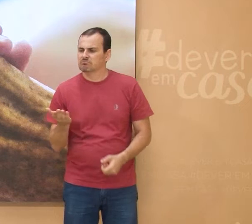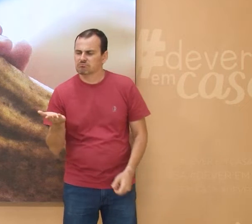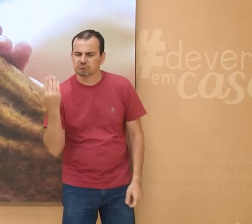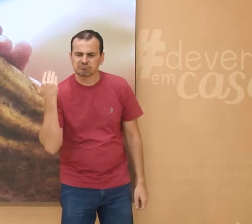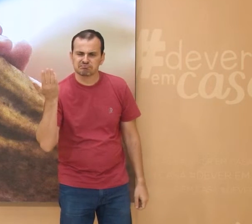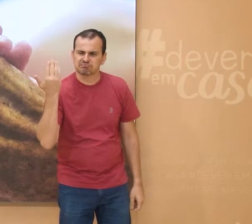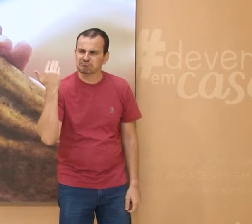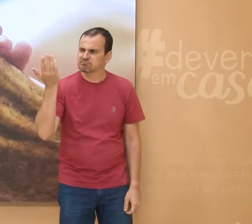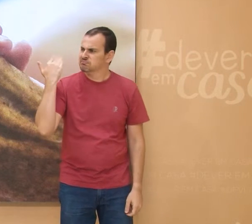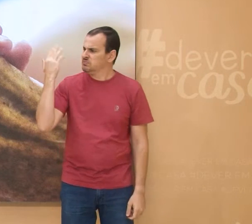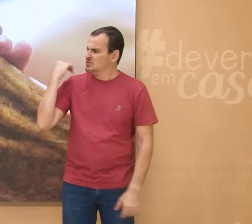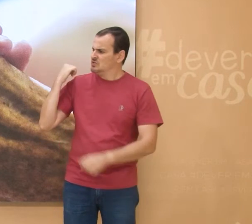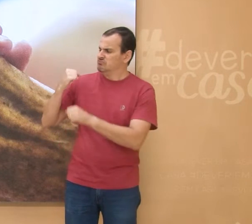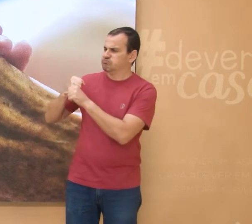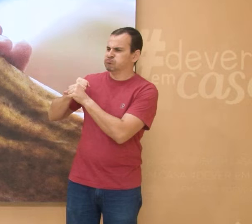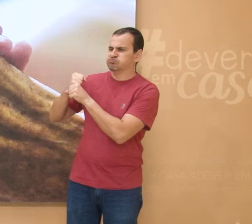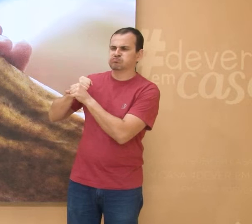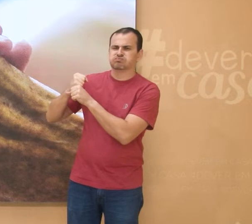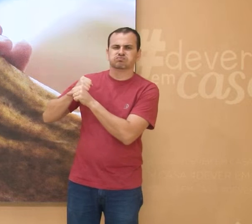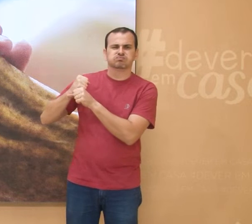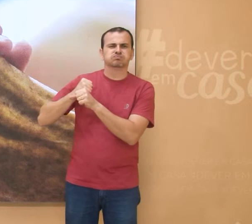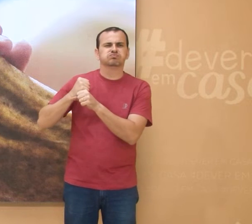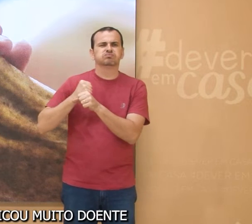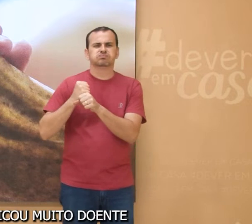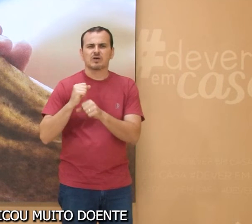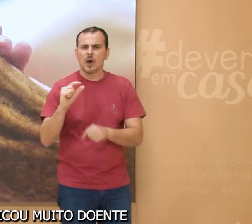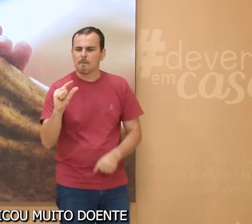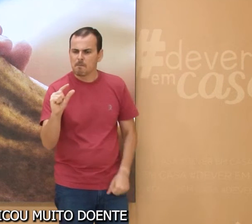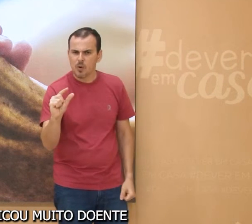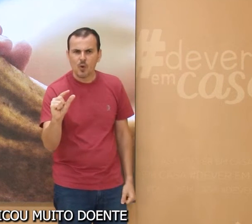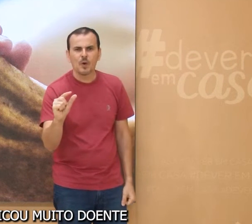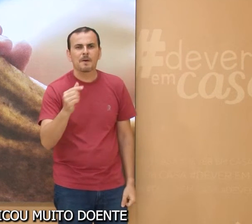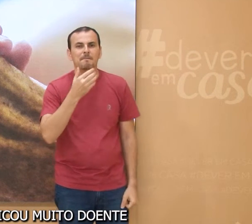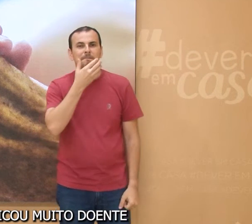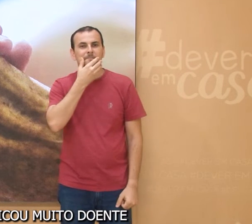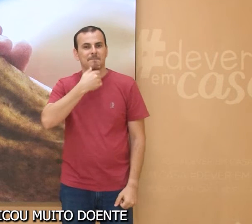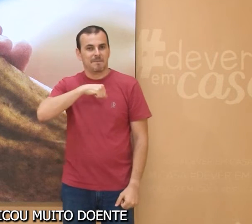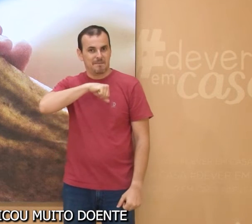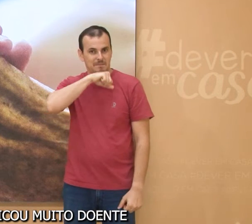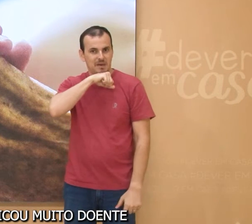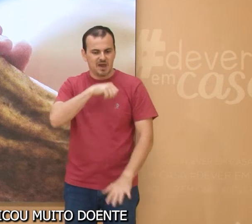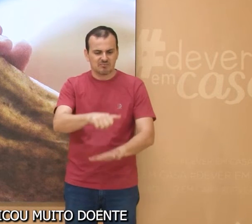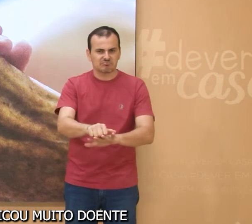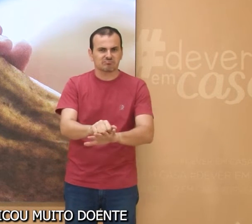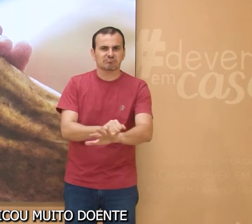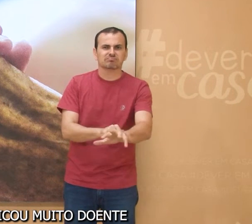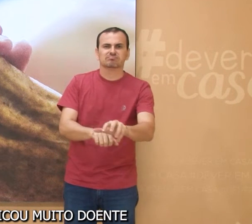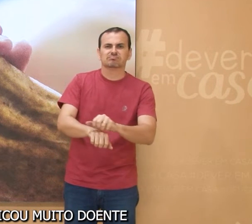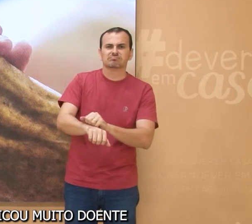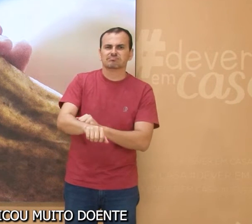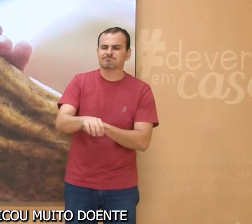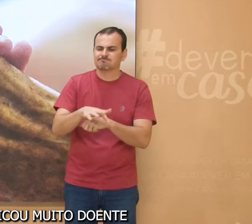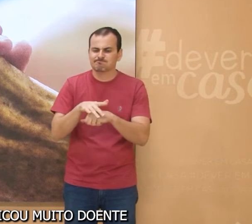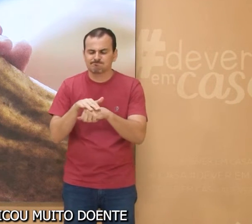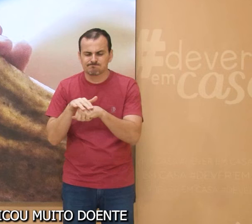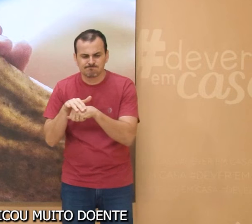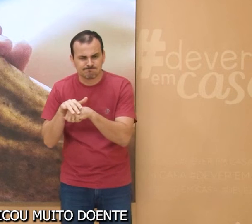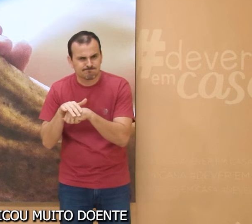Poucos anos se passaram e o pai da Cinderela ficou muito doente e também